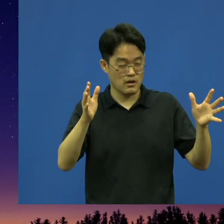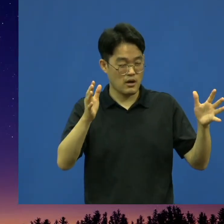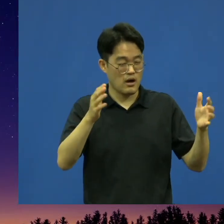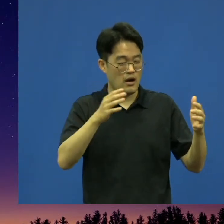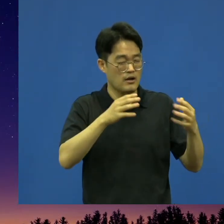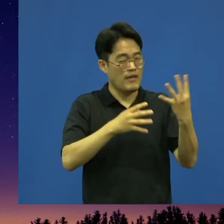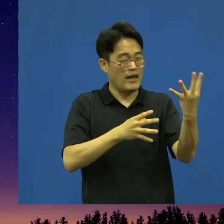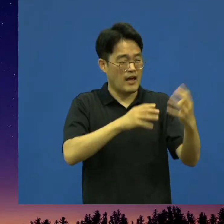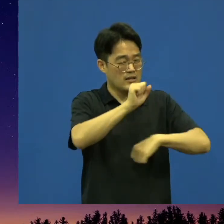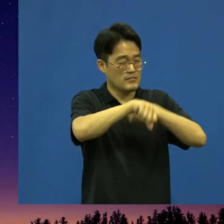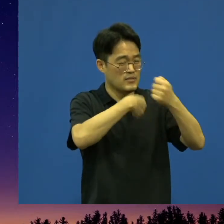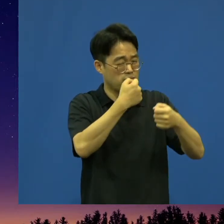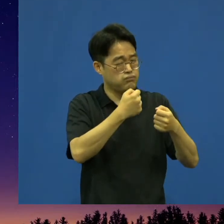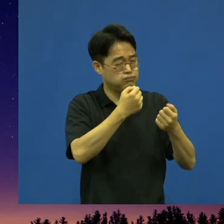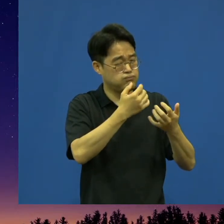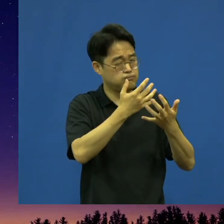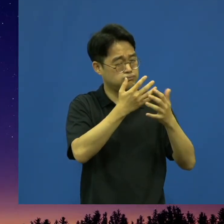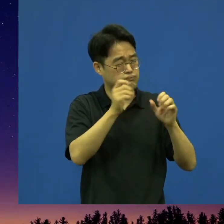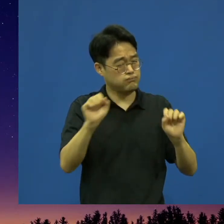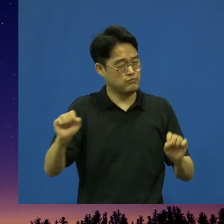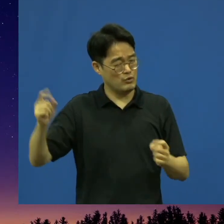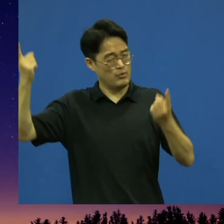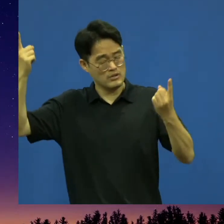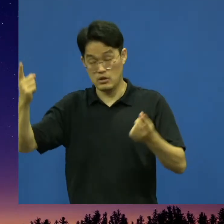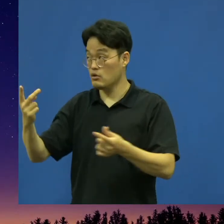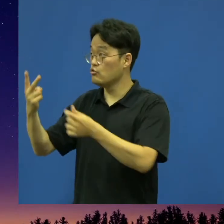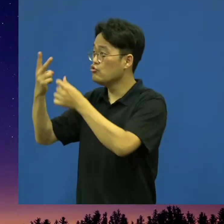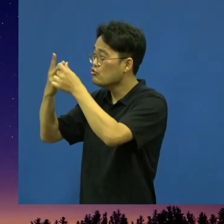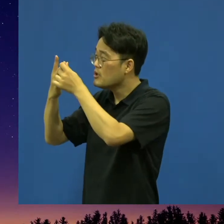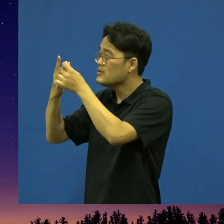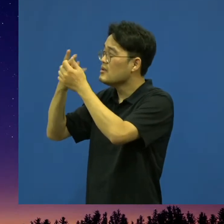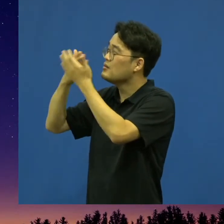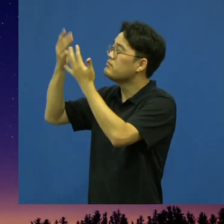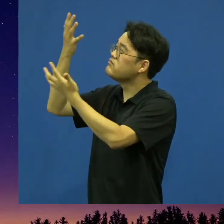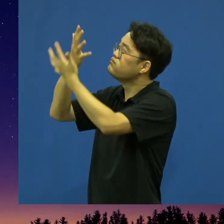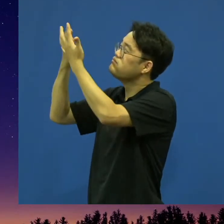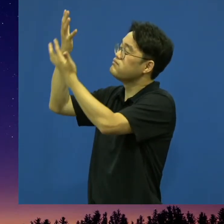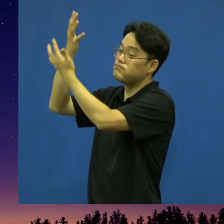여러분이 다니엘은 나라를 잃고 포로로 잡혀갔잖아요.